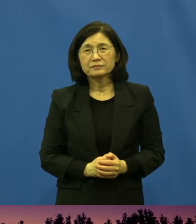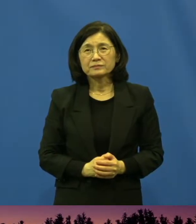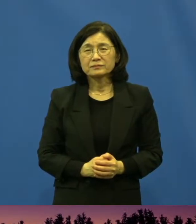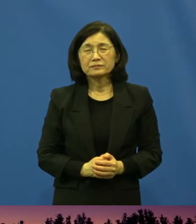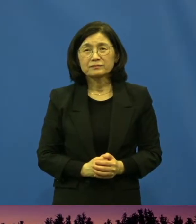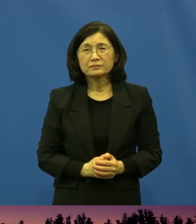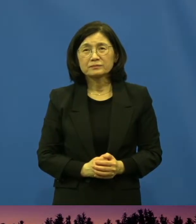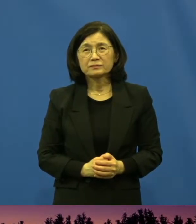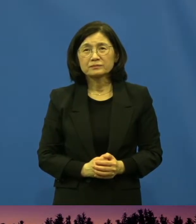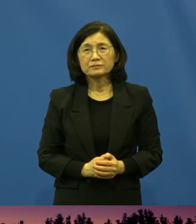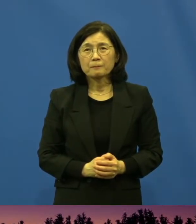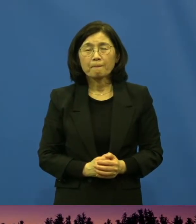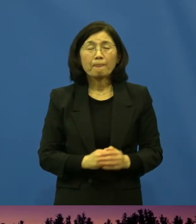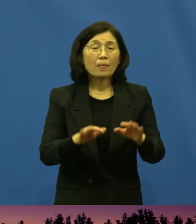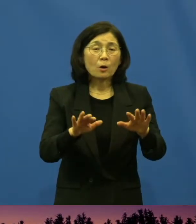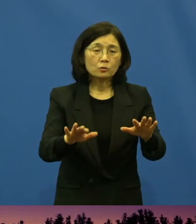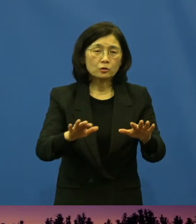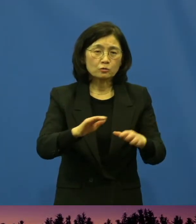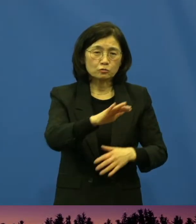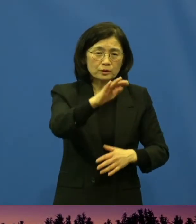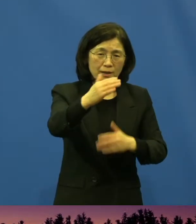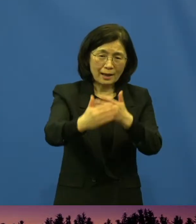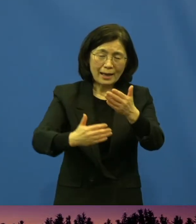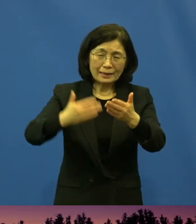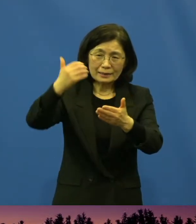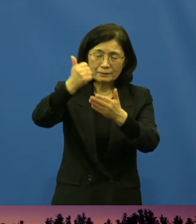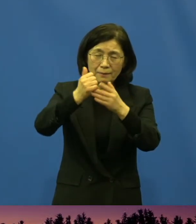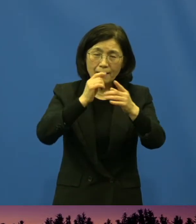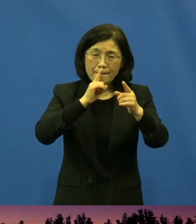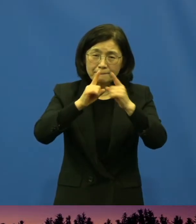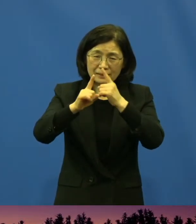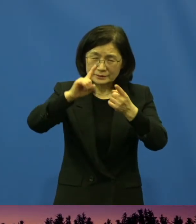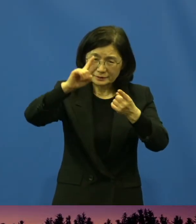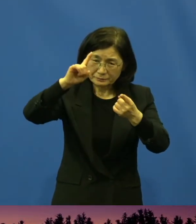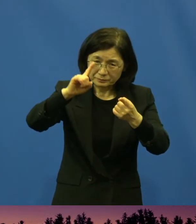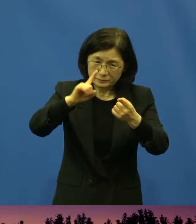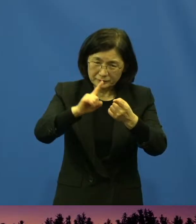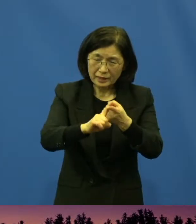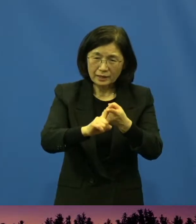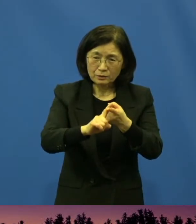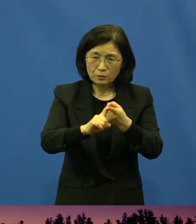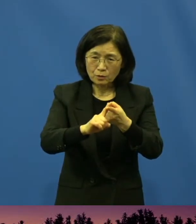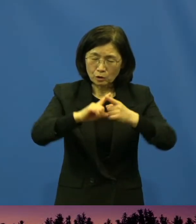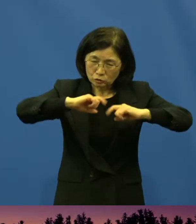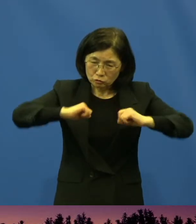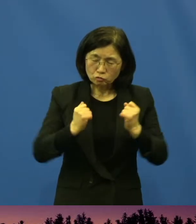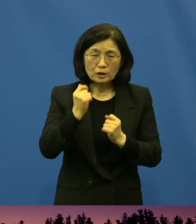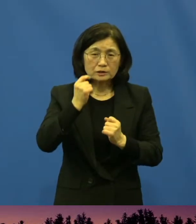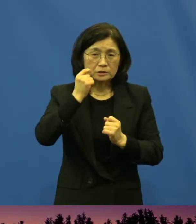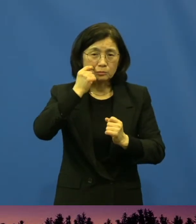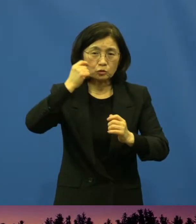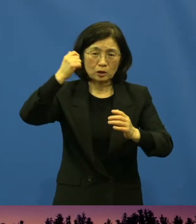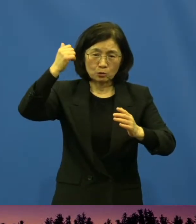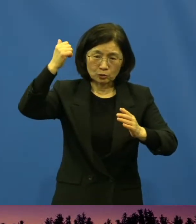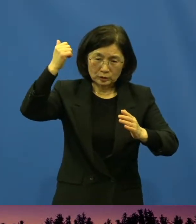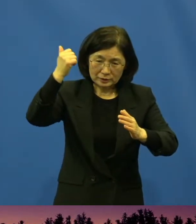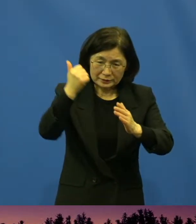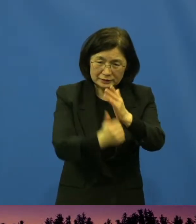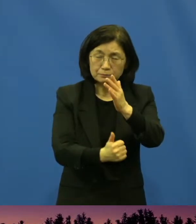그러니까 여러분, 오늘 우리가 하나님의 말씀대로 살고 싶으면 살지 못하고 실패했던 것을